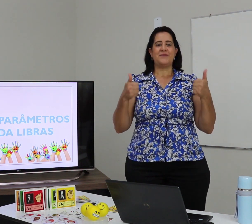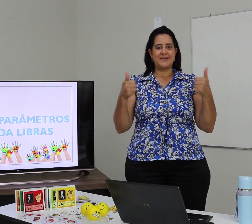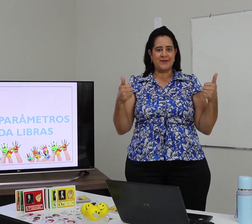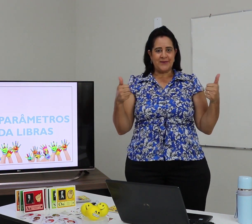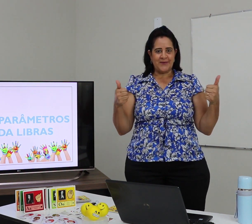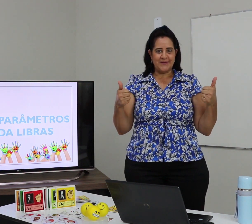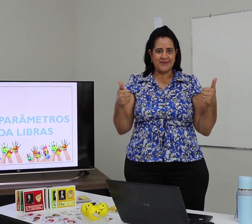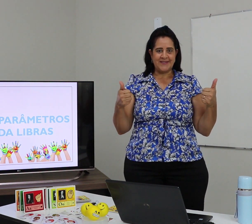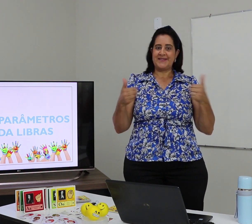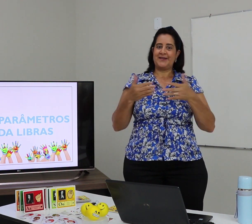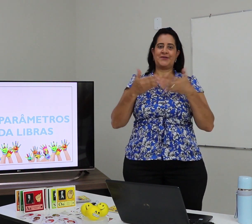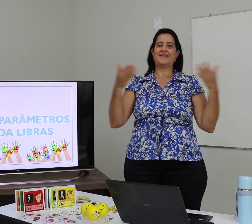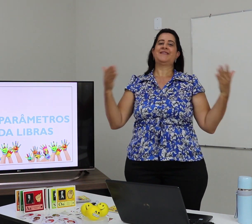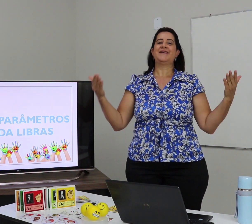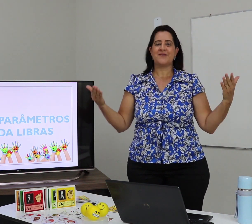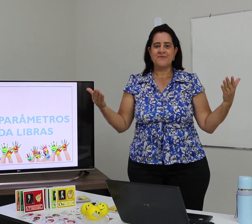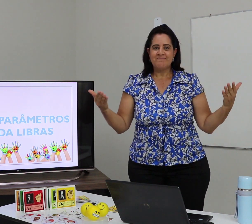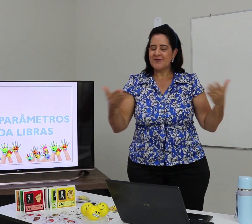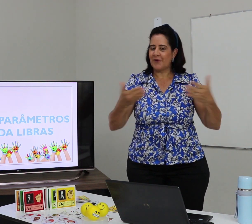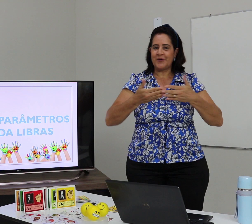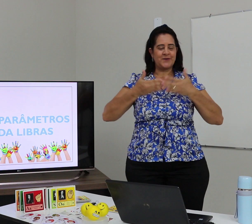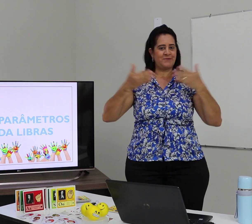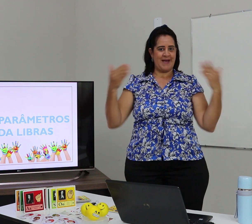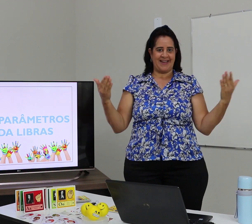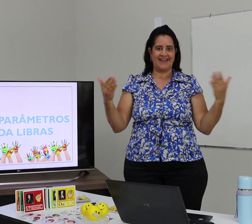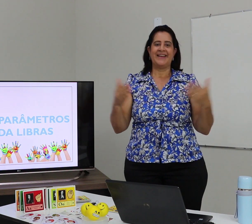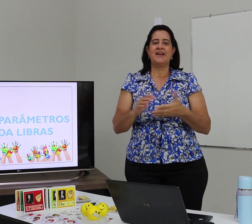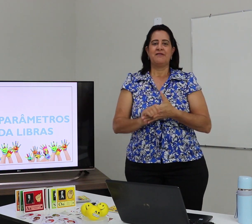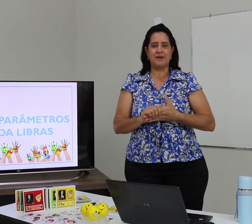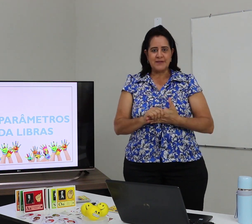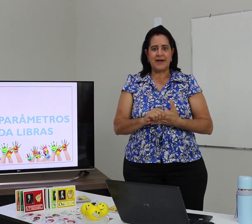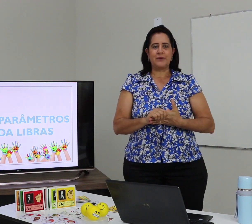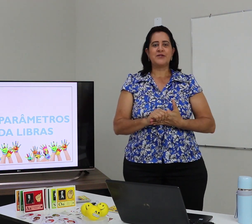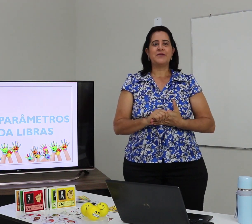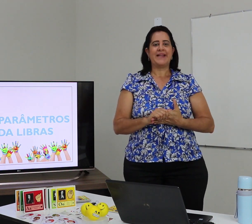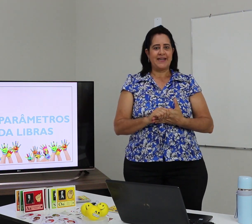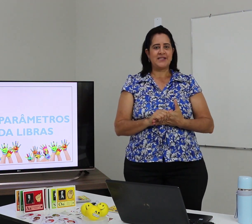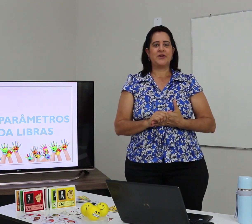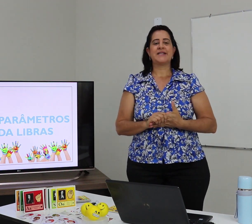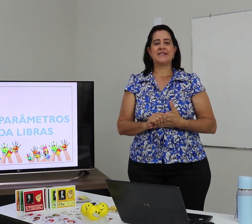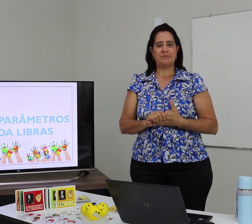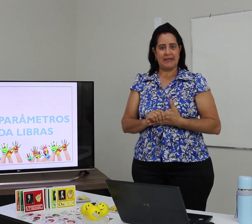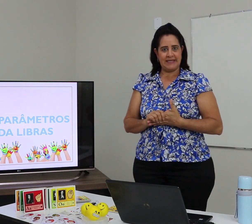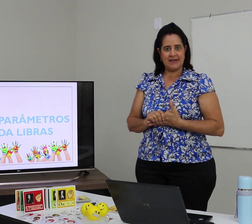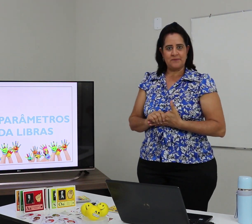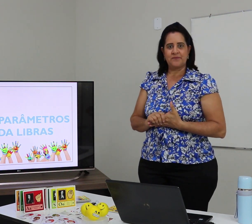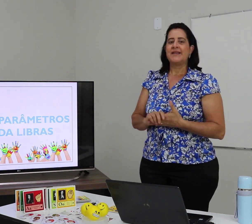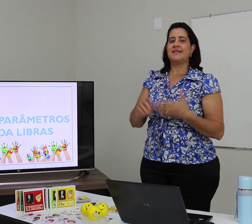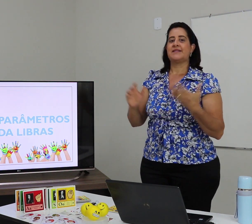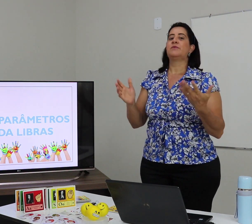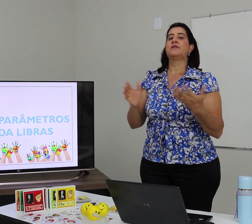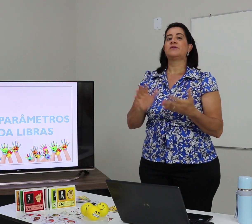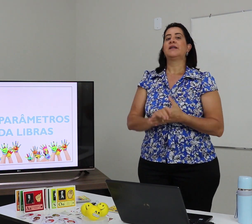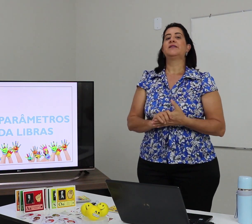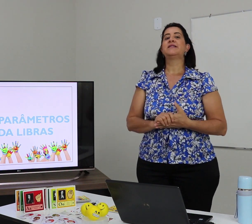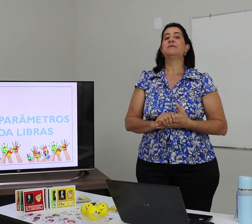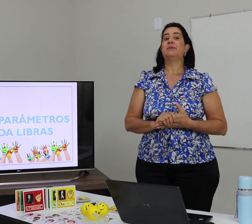Como estão todos? Desejo que estejam todos bem. Vamos dar continuidade à nossa disciplina? Estamos estudando a disciplina